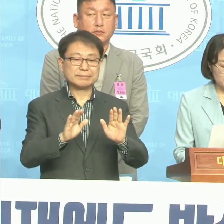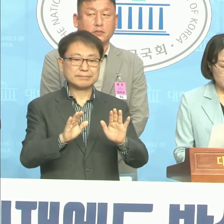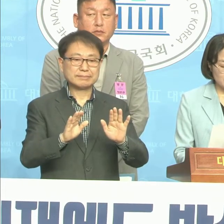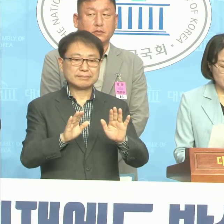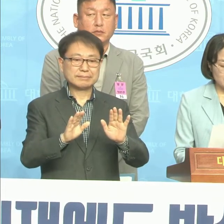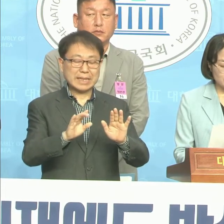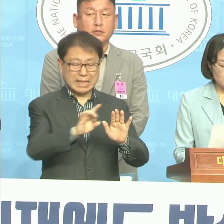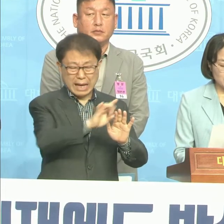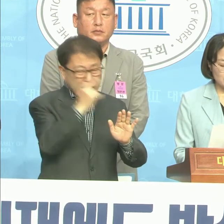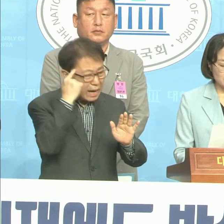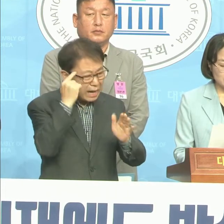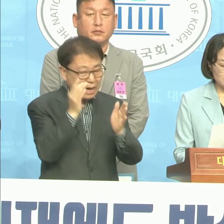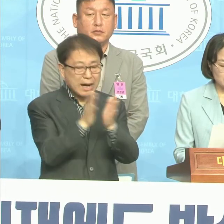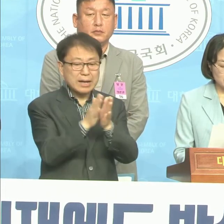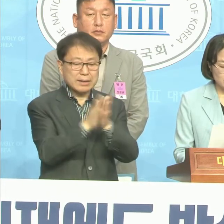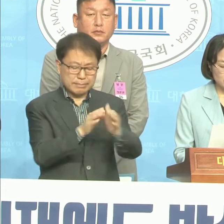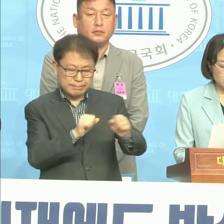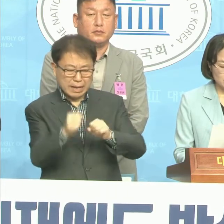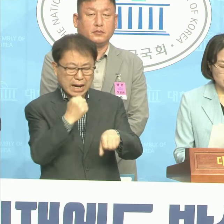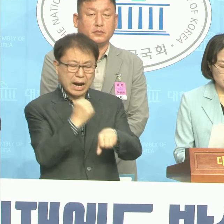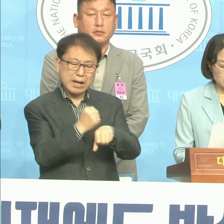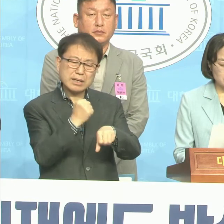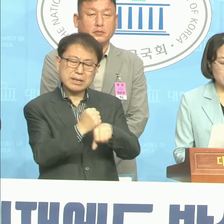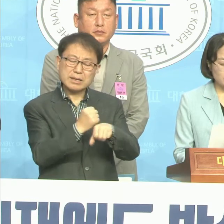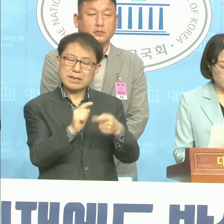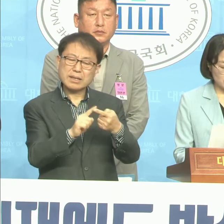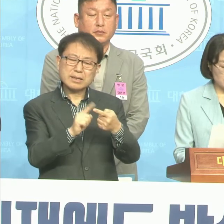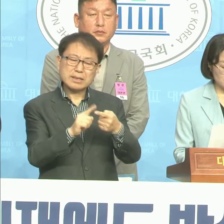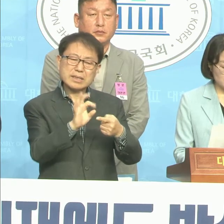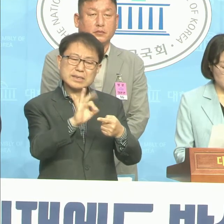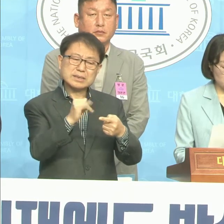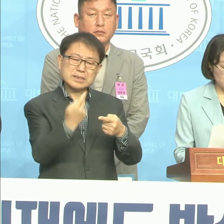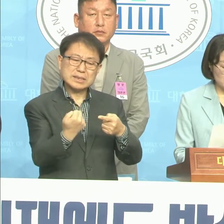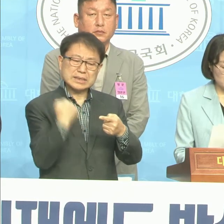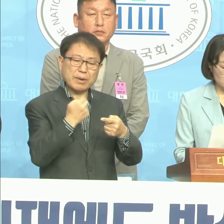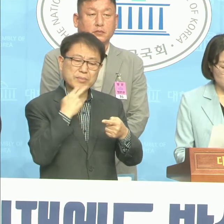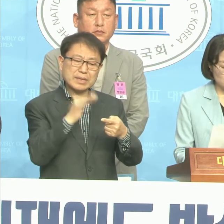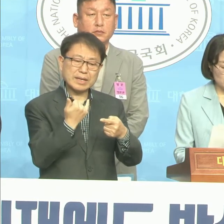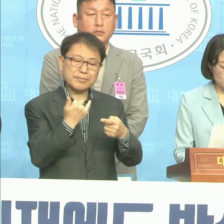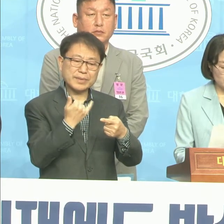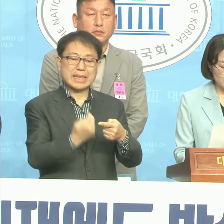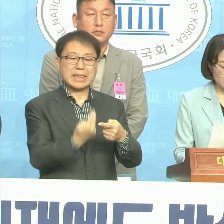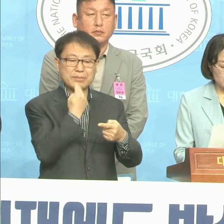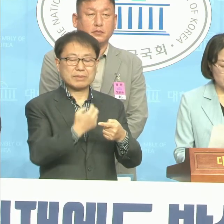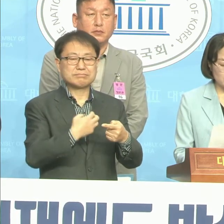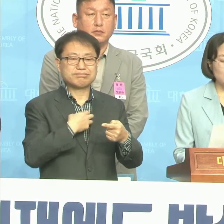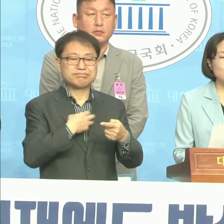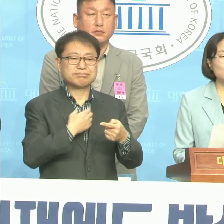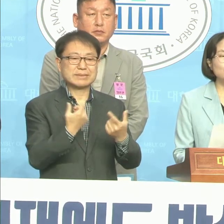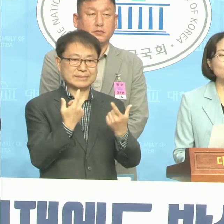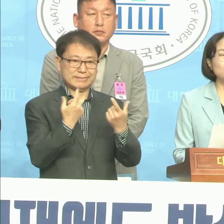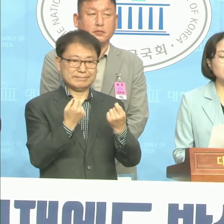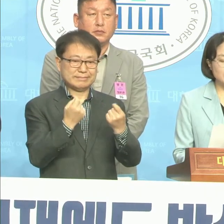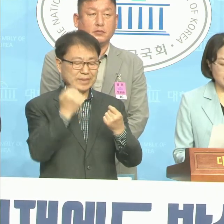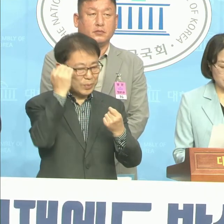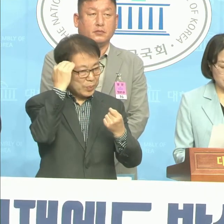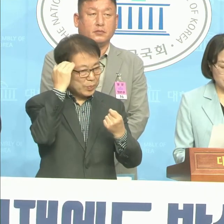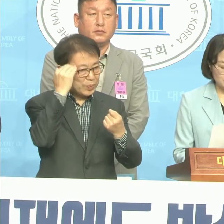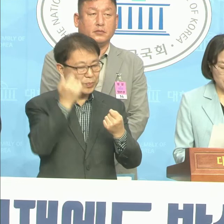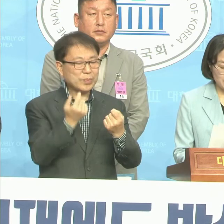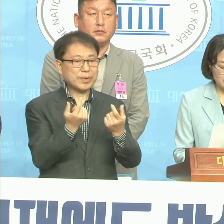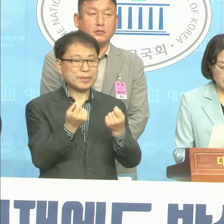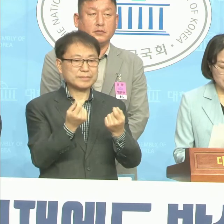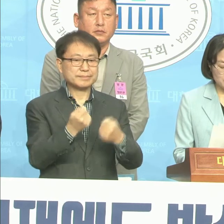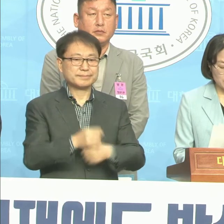격파하며 살아남 우리 라는 건 영원히 우리 h 에서 밀 생존을 위협 땅 하며 고통 받으라는